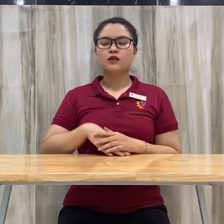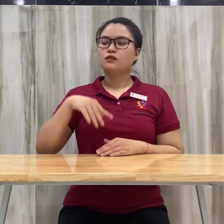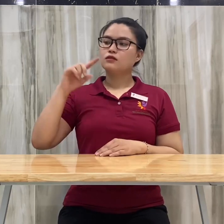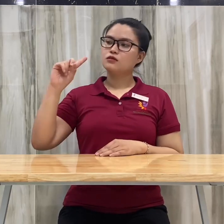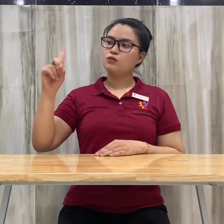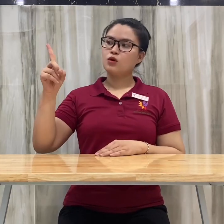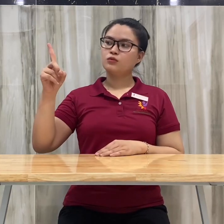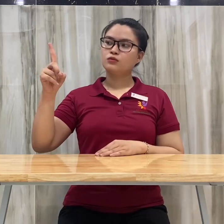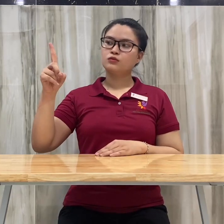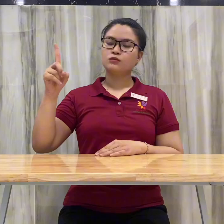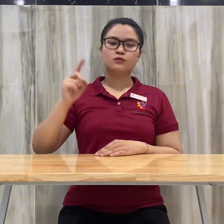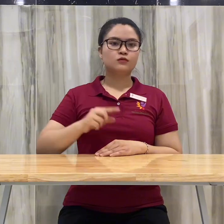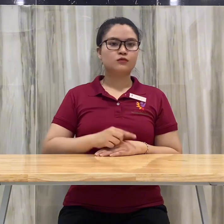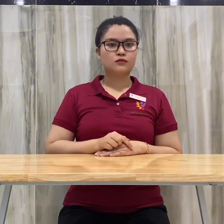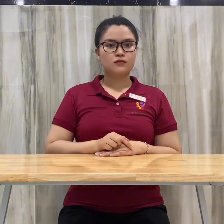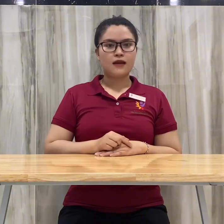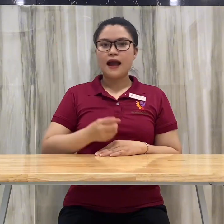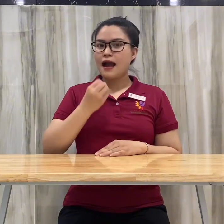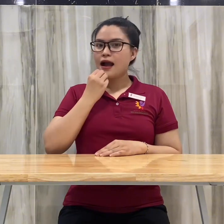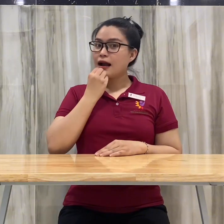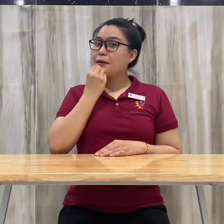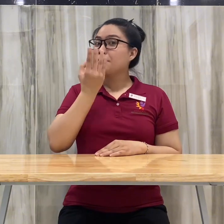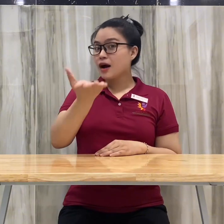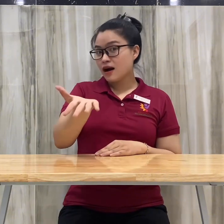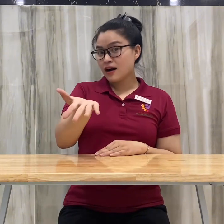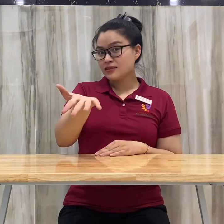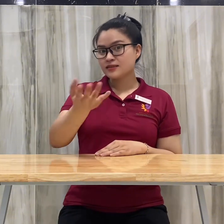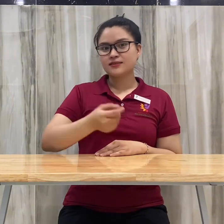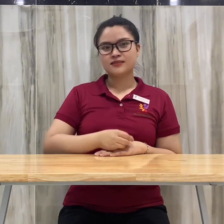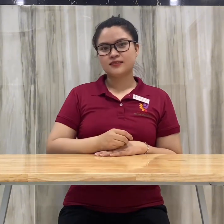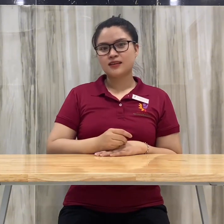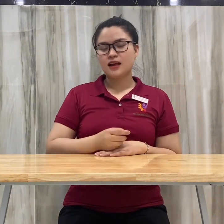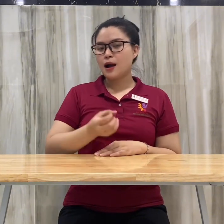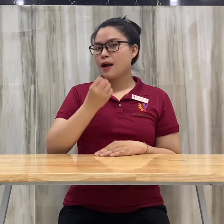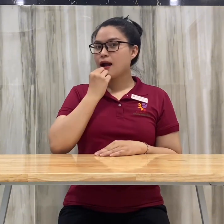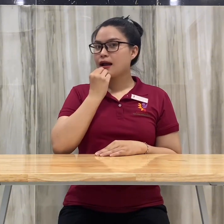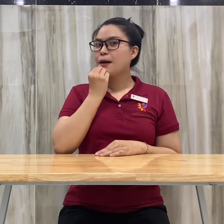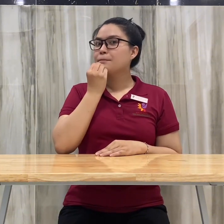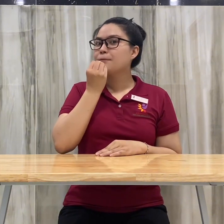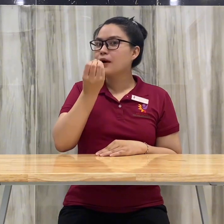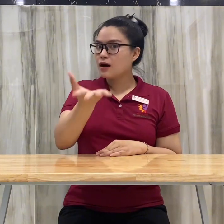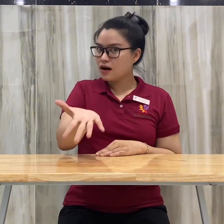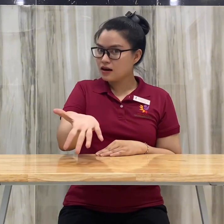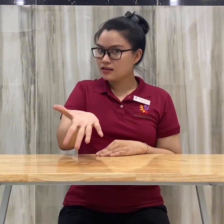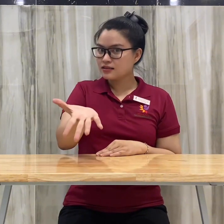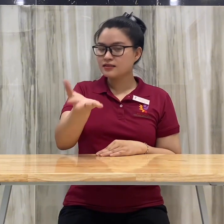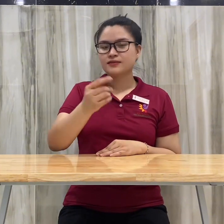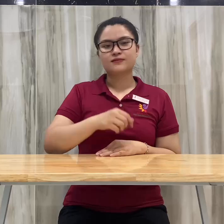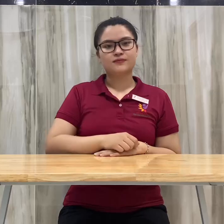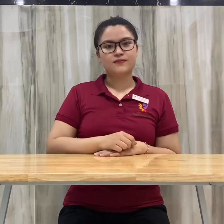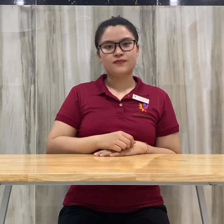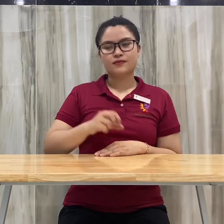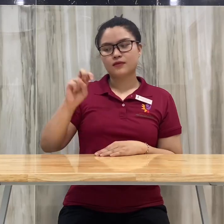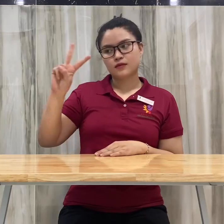Từ đầu tiên, cảm ơn. Cảm ơn. Từ số